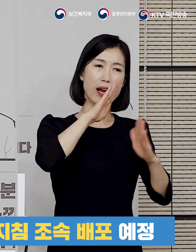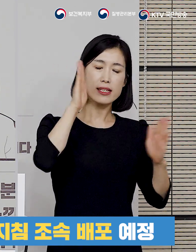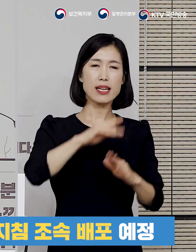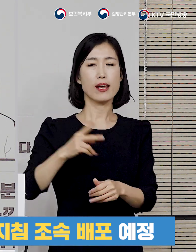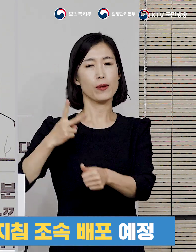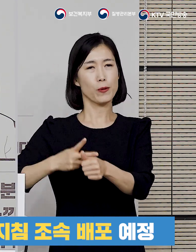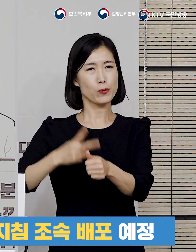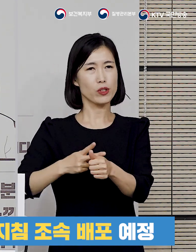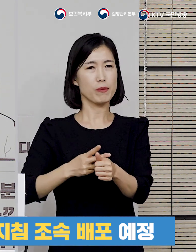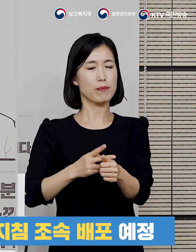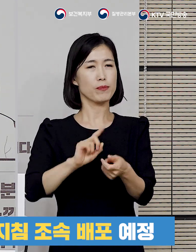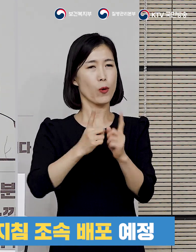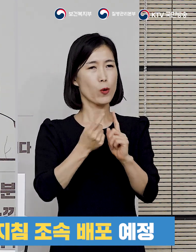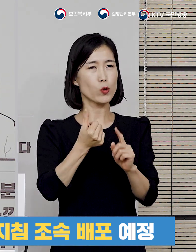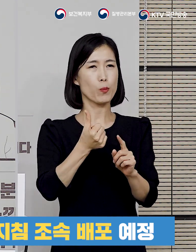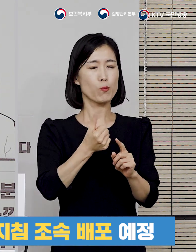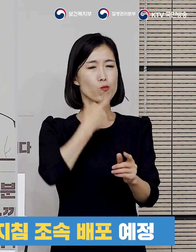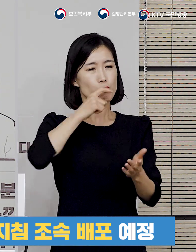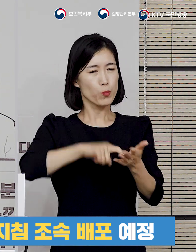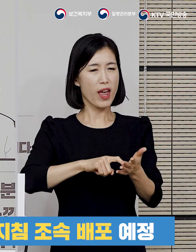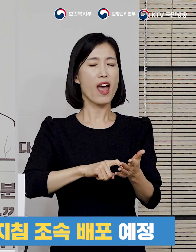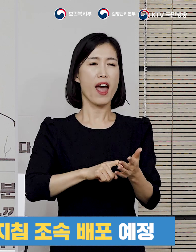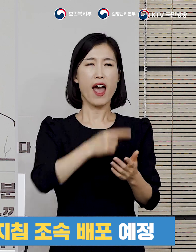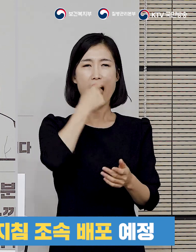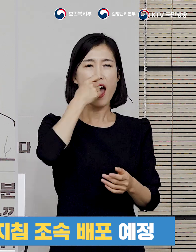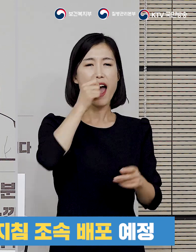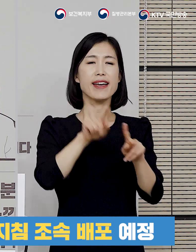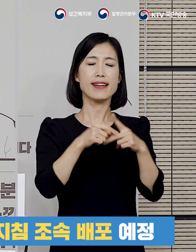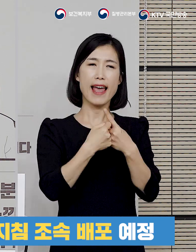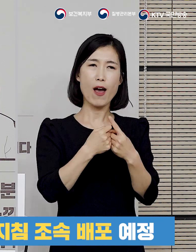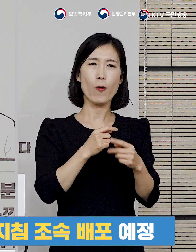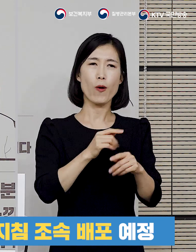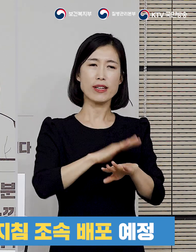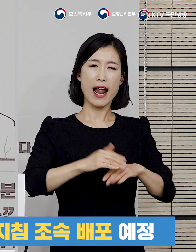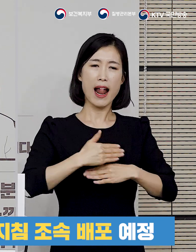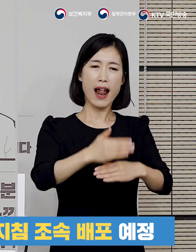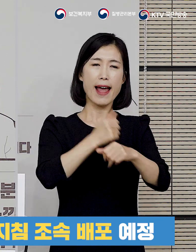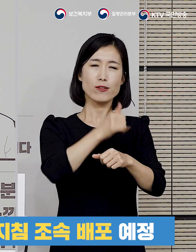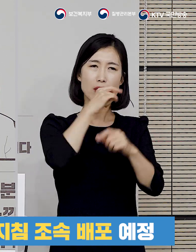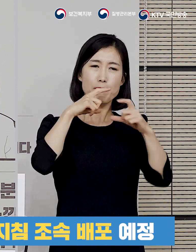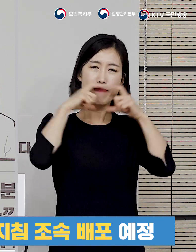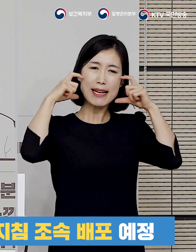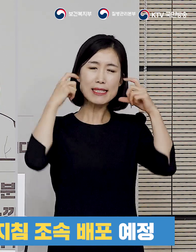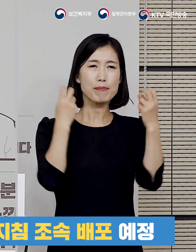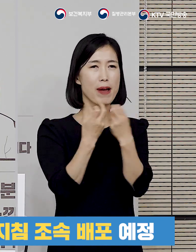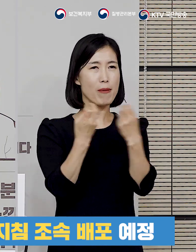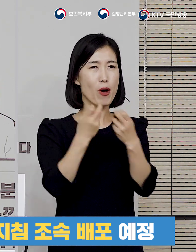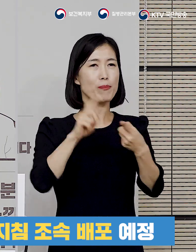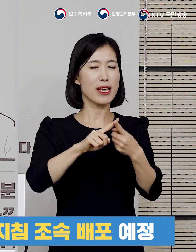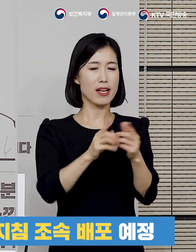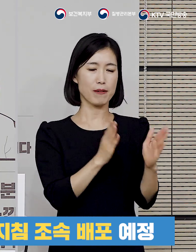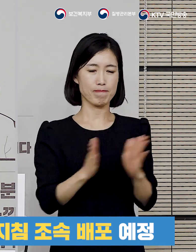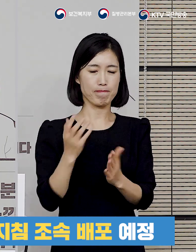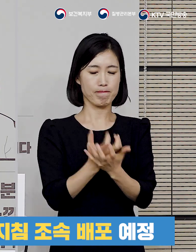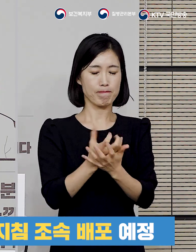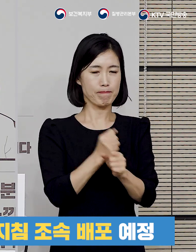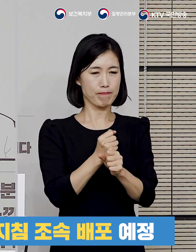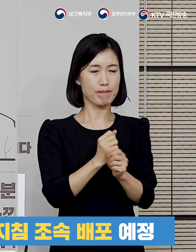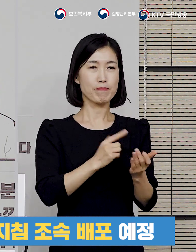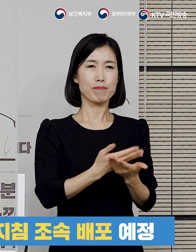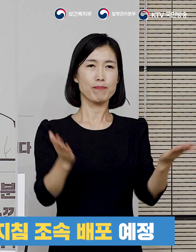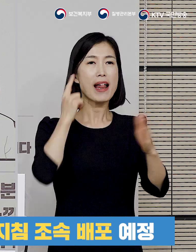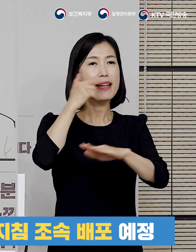감안해서 학생들과 교사들이 쉽게 이해하고 지킬 수 있는 마스크 사용 지침을 만들어